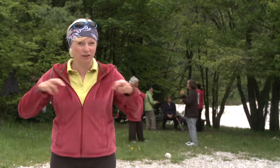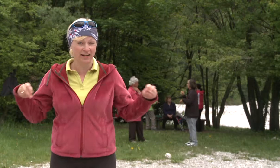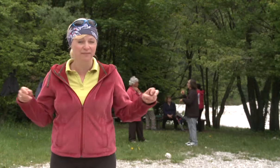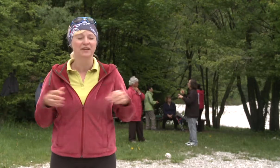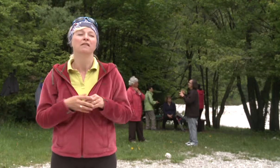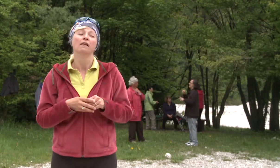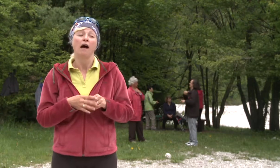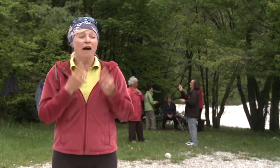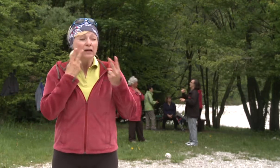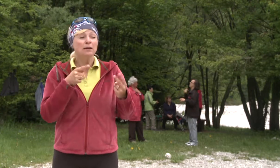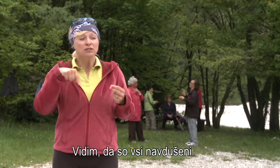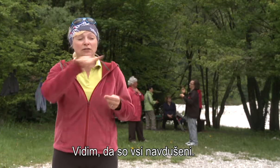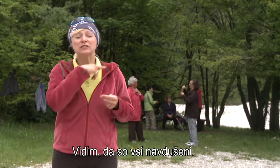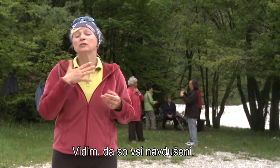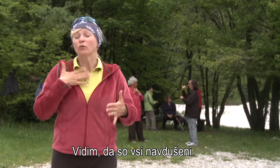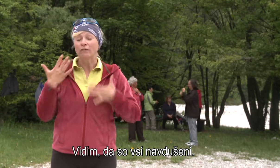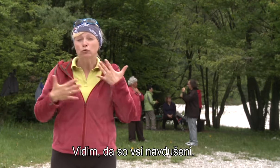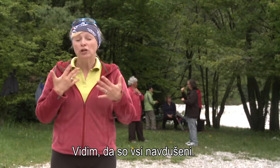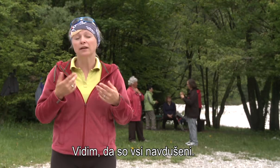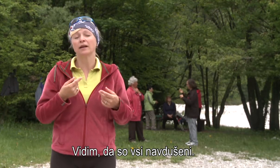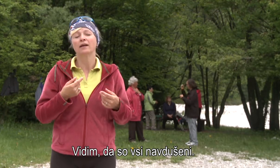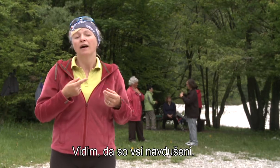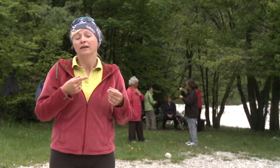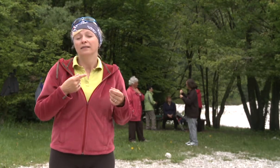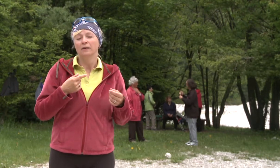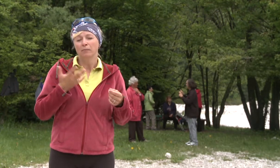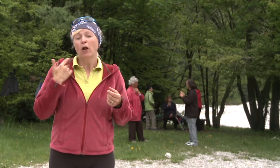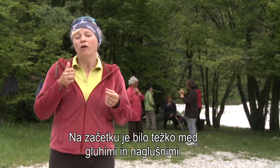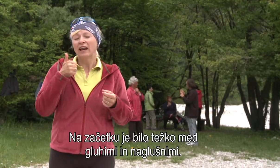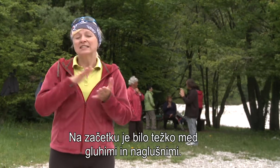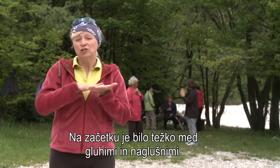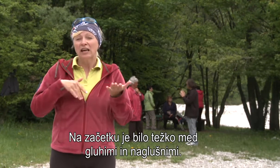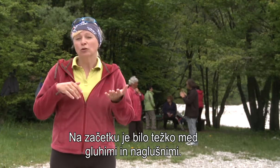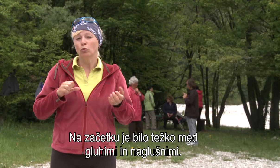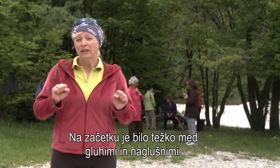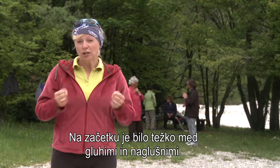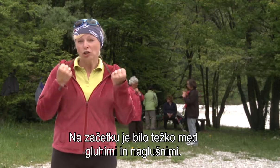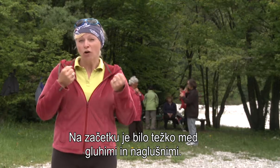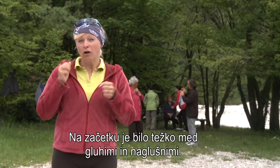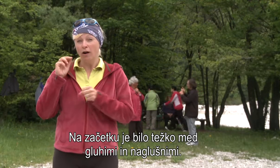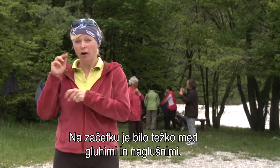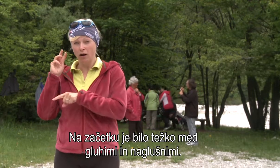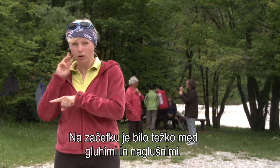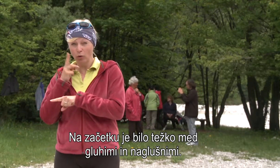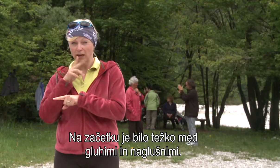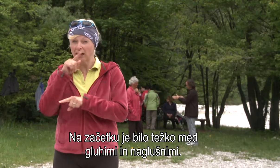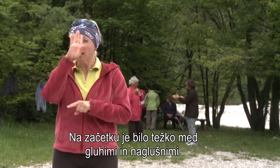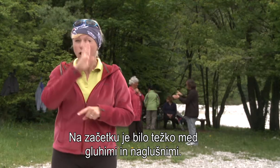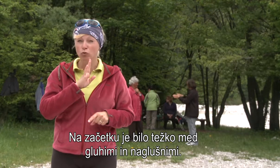chory. My Češi jsou nakučeni, bylo na začátku těžko, musí